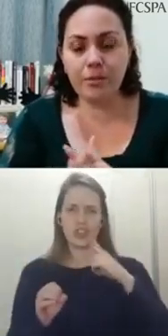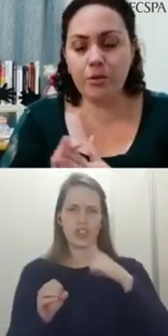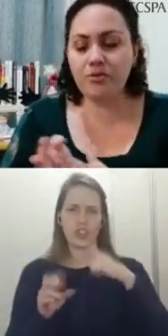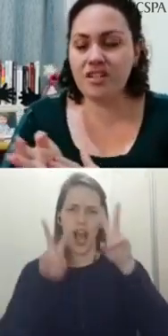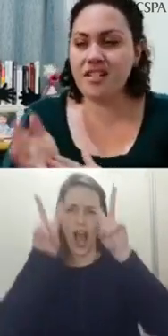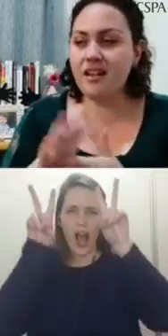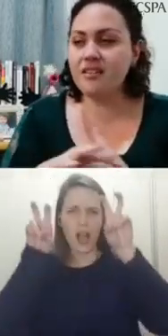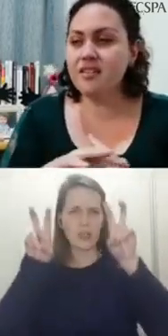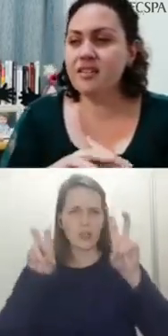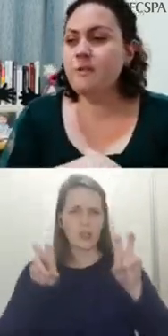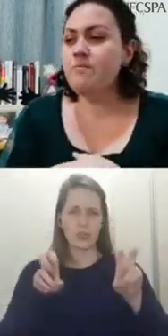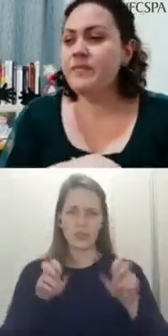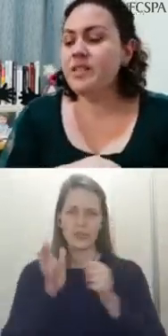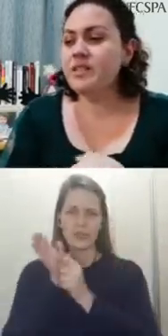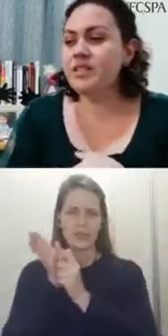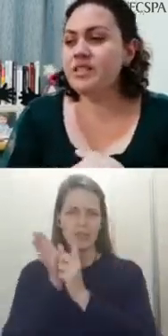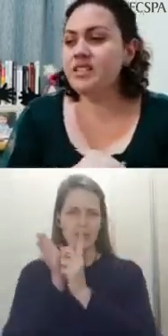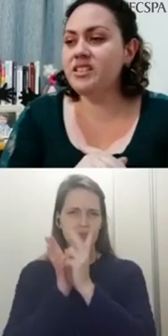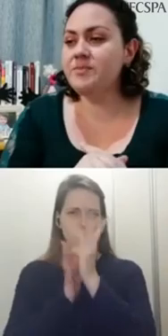para conversar.